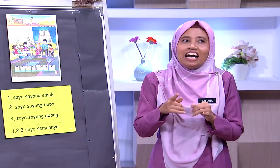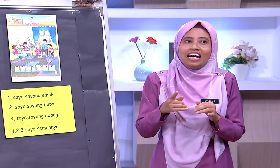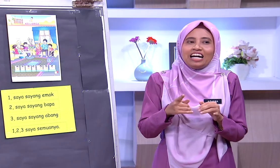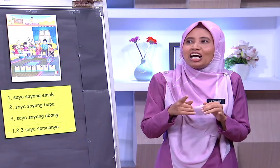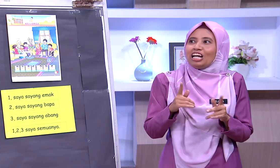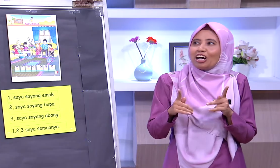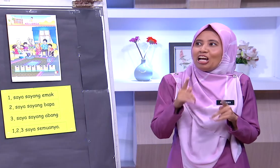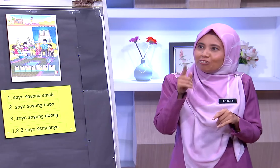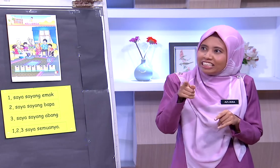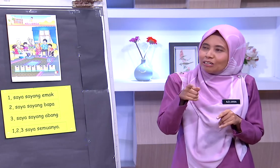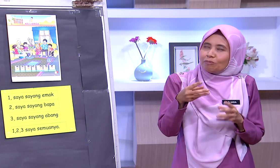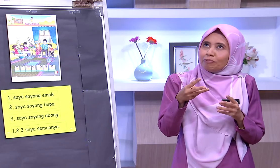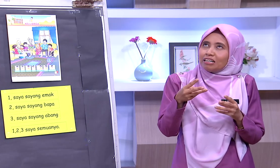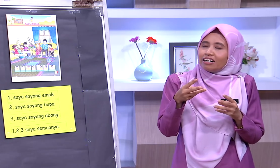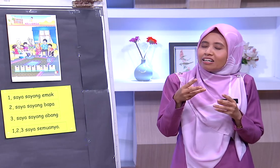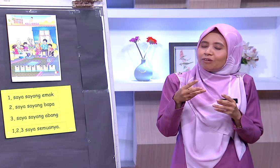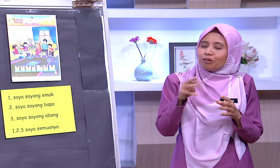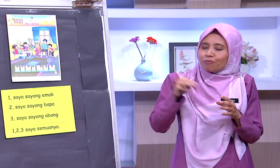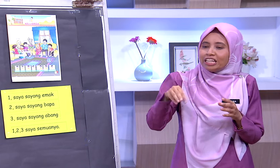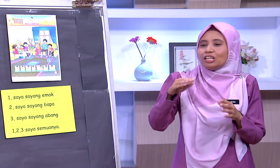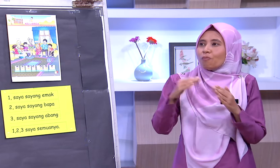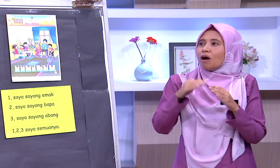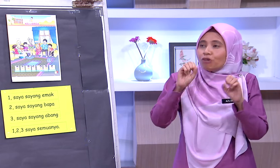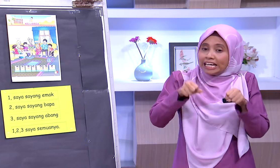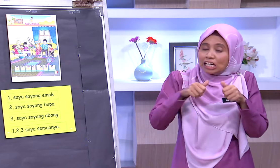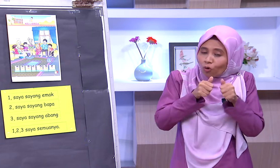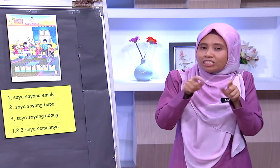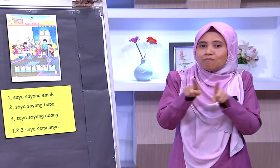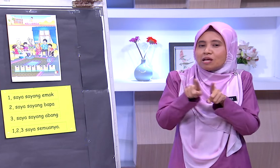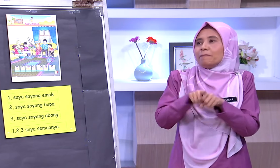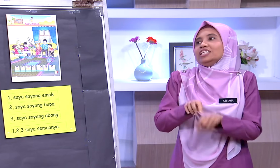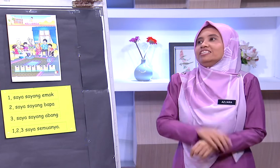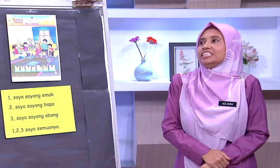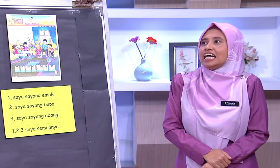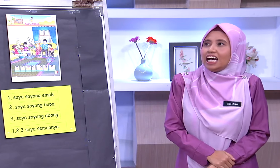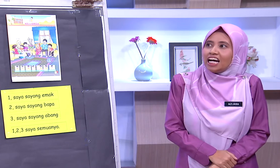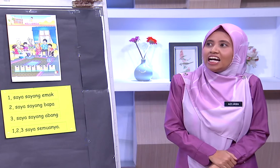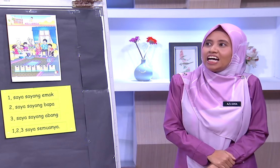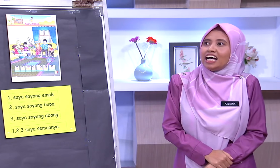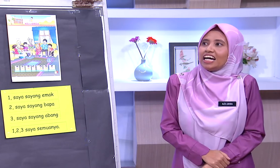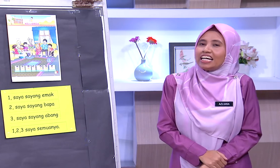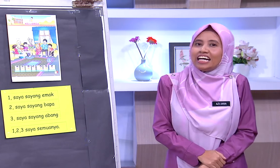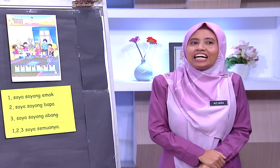kalau kalau dia murid di rumah boleh ikut sama-sama ah oke